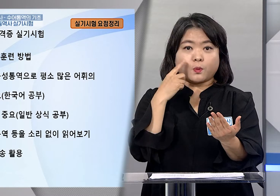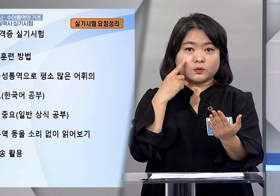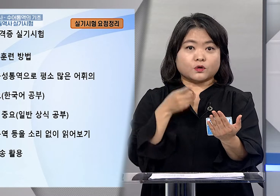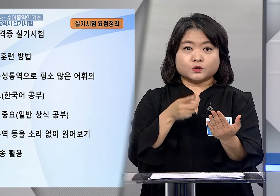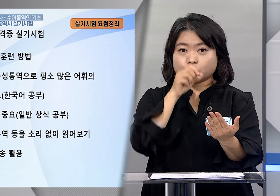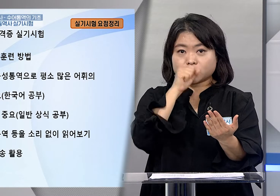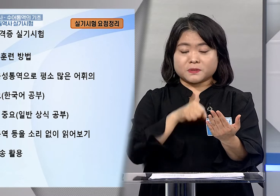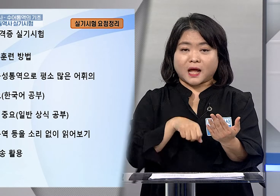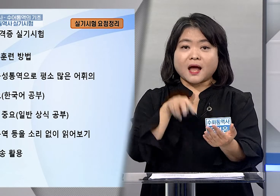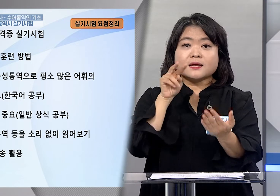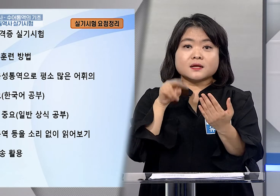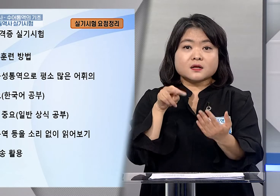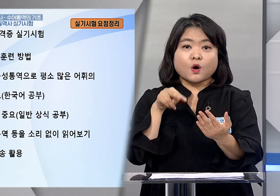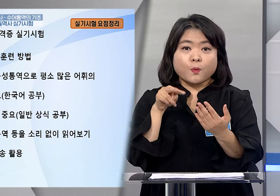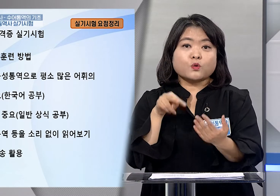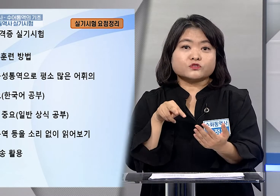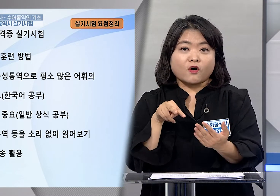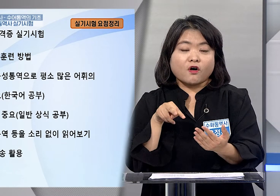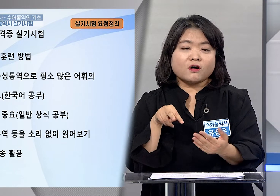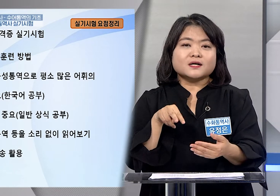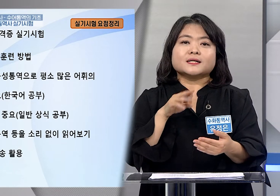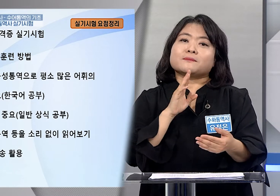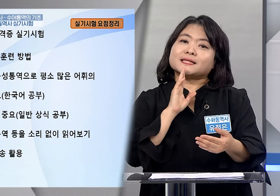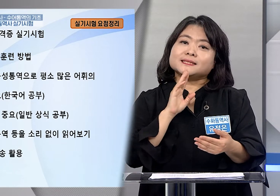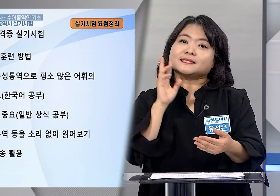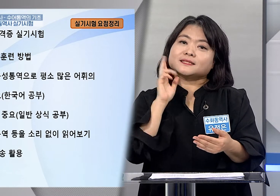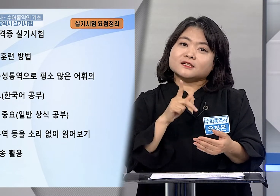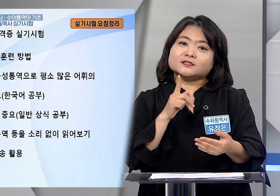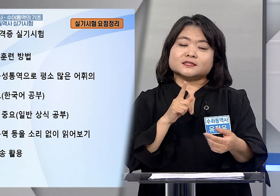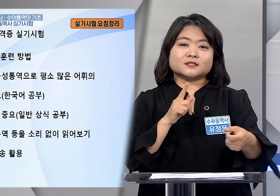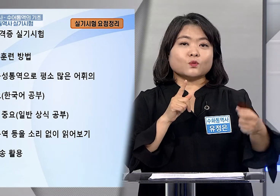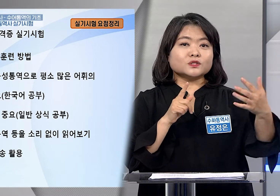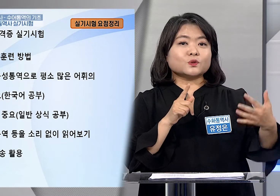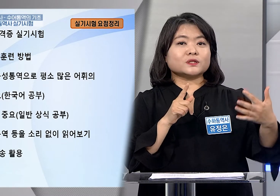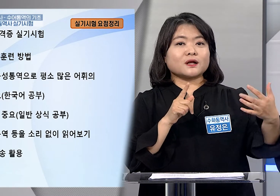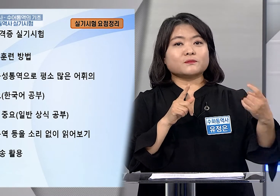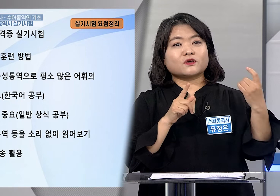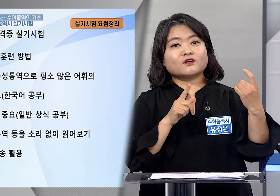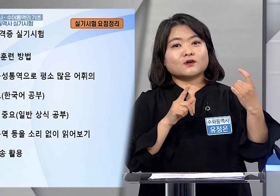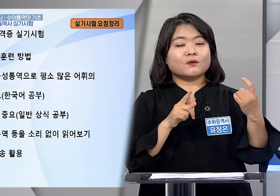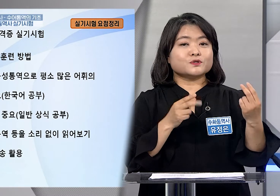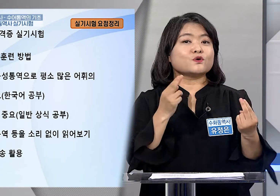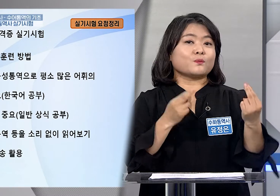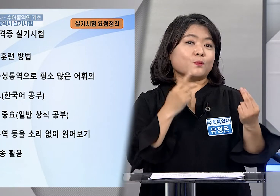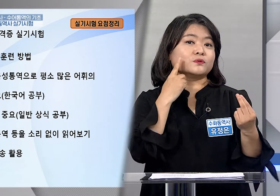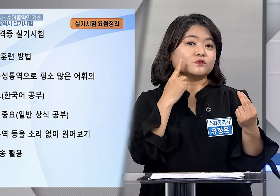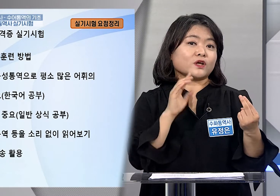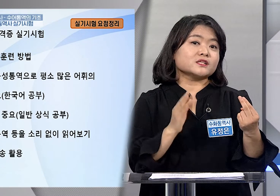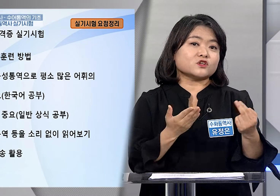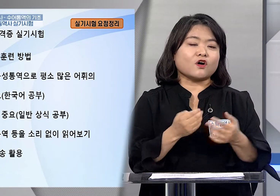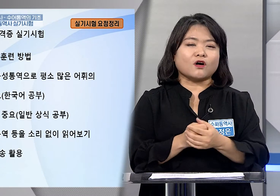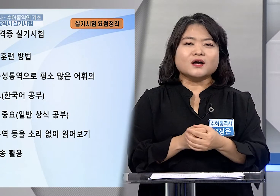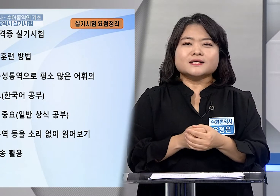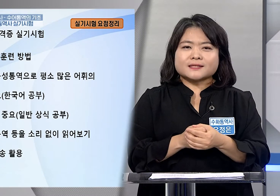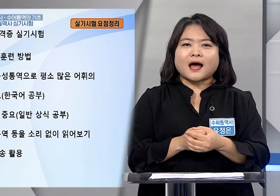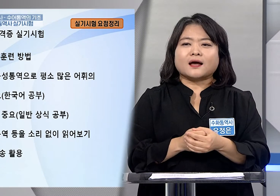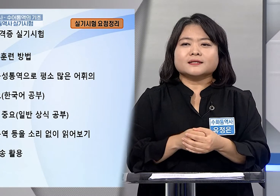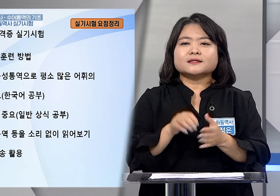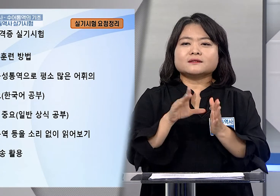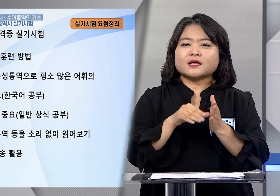거 좋습니다. 읽어보고요. 맞는지 틀렸는지 원소리를 한번 켜서 비교해 보면 되겠죠. 자, 이때